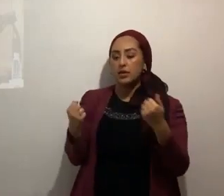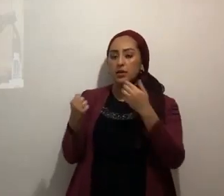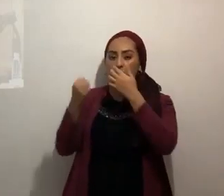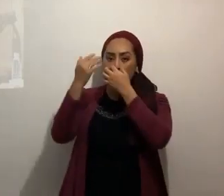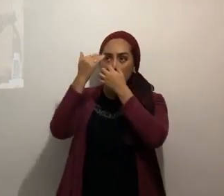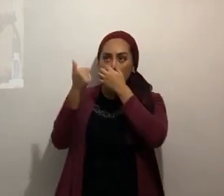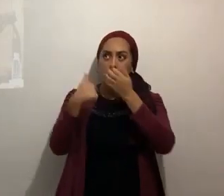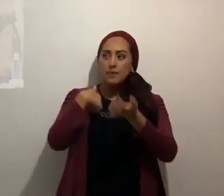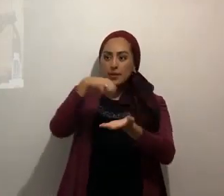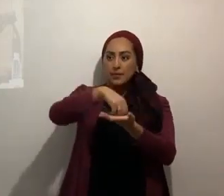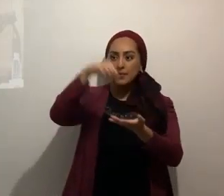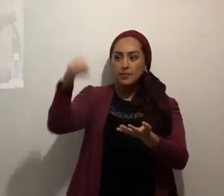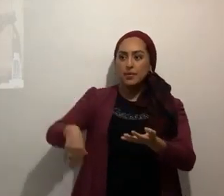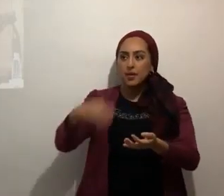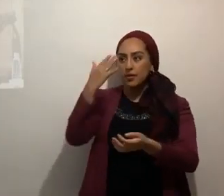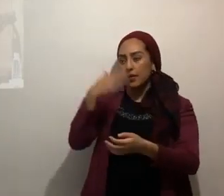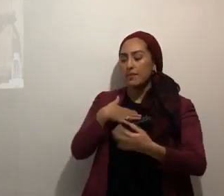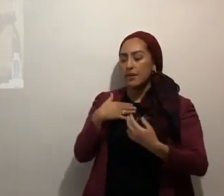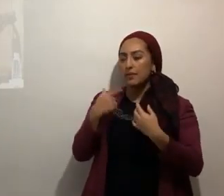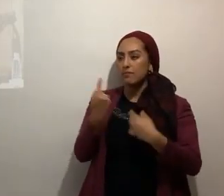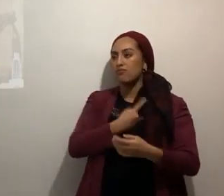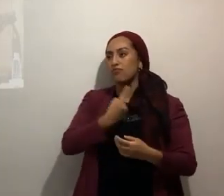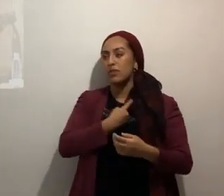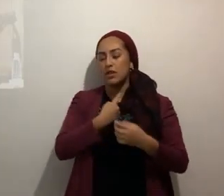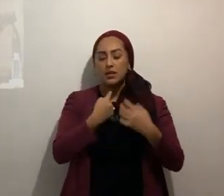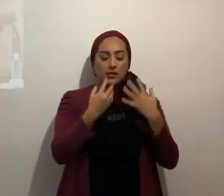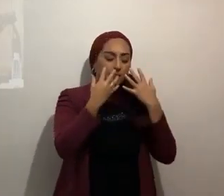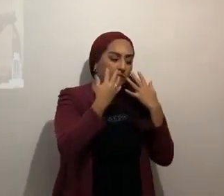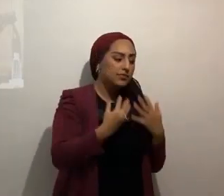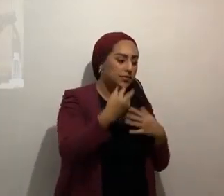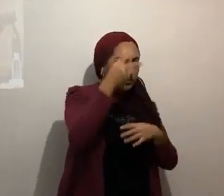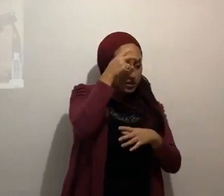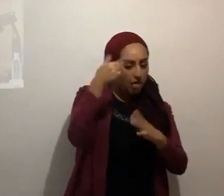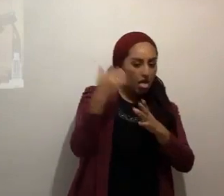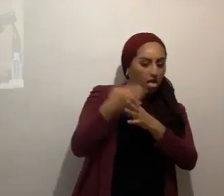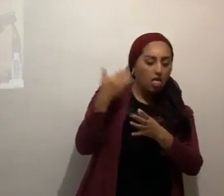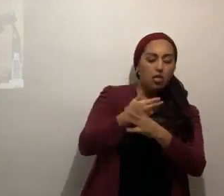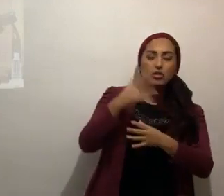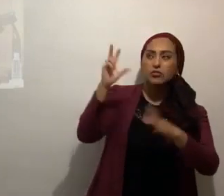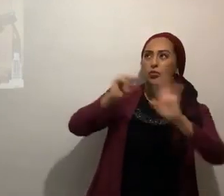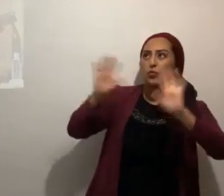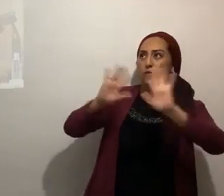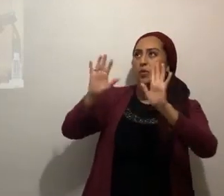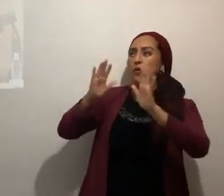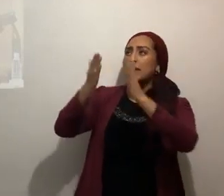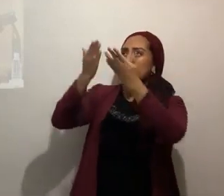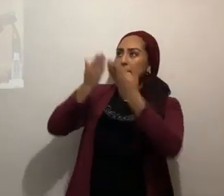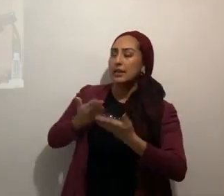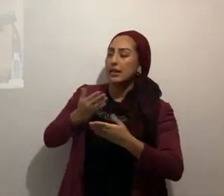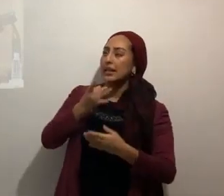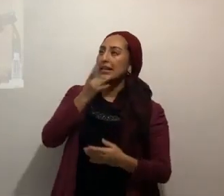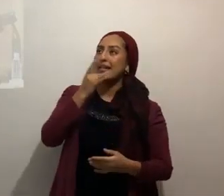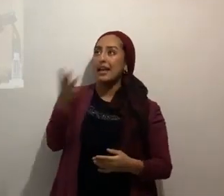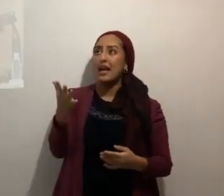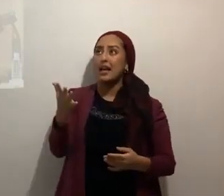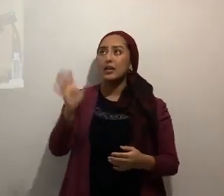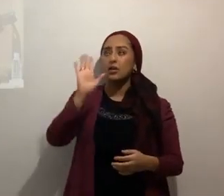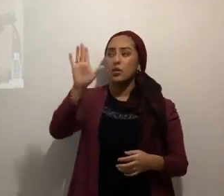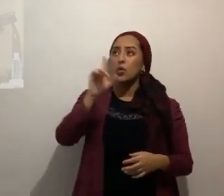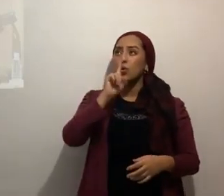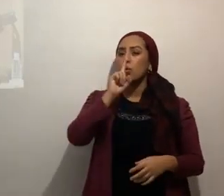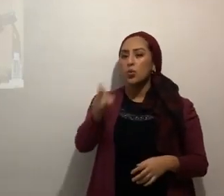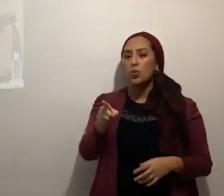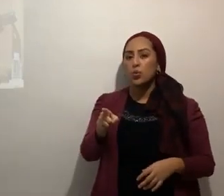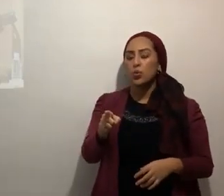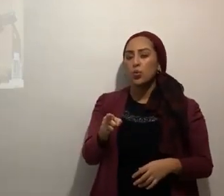has desechado? ¿Por qué andaré enlutado por la opresión del enemigo? Envía tu luz. ¿Quién es la luz? Yahshua. Y tu verdad. ¿Quién